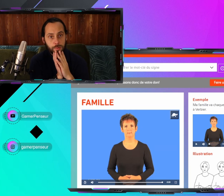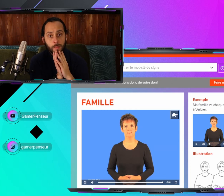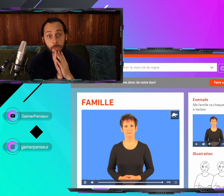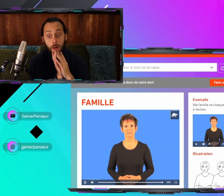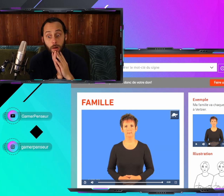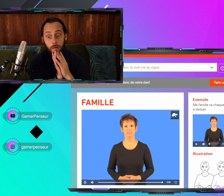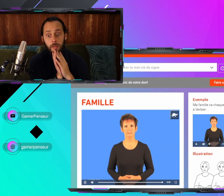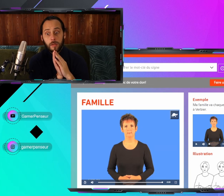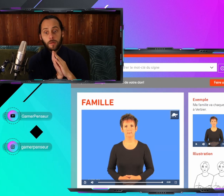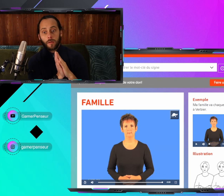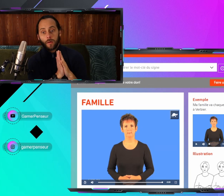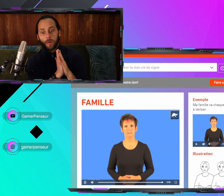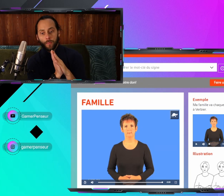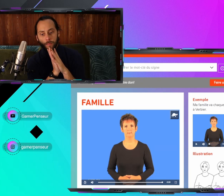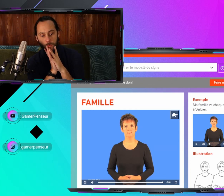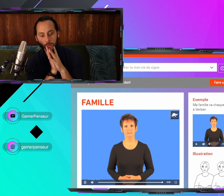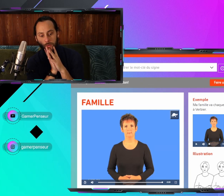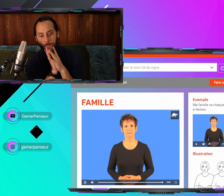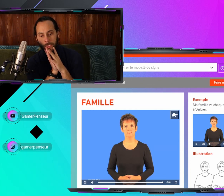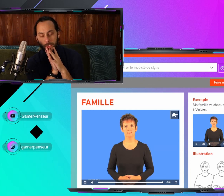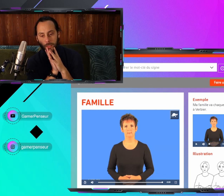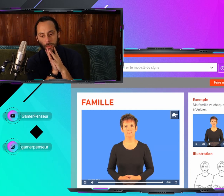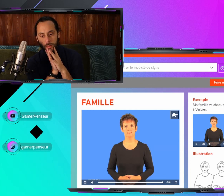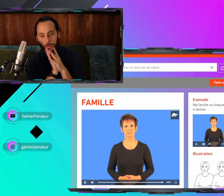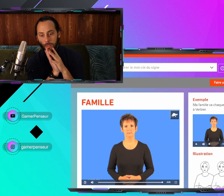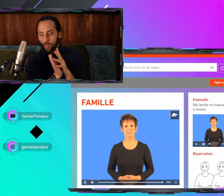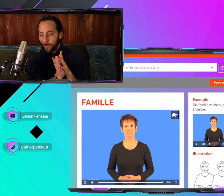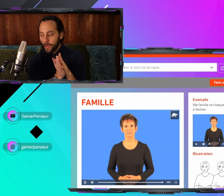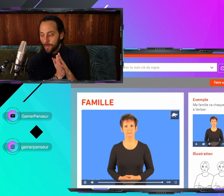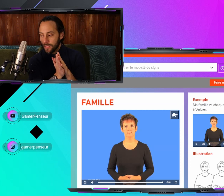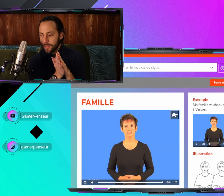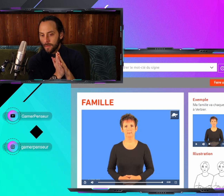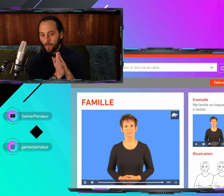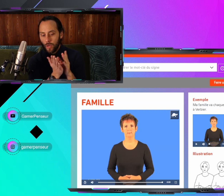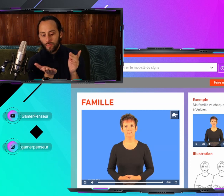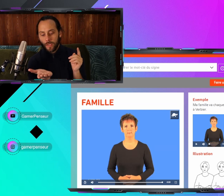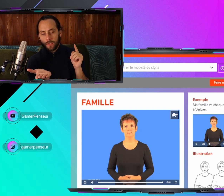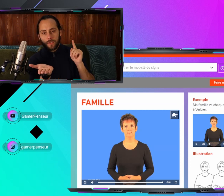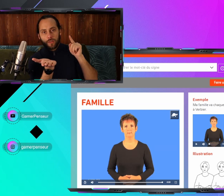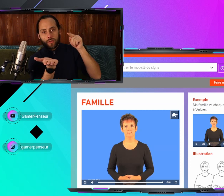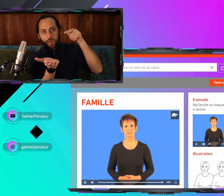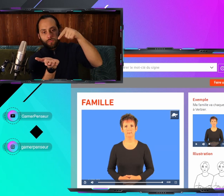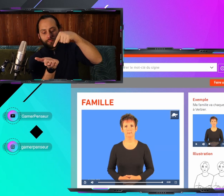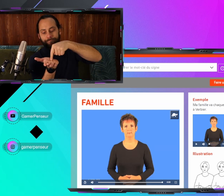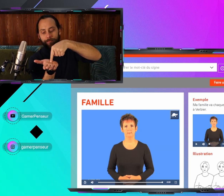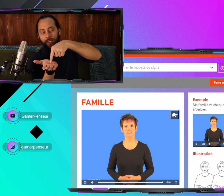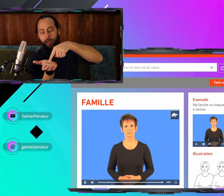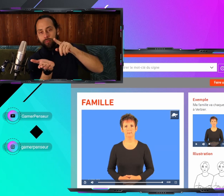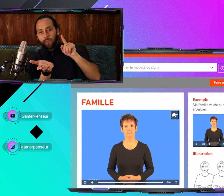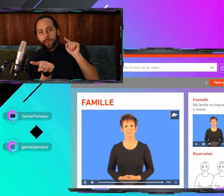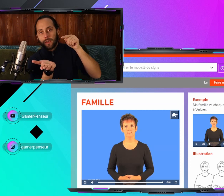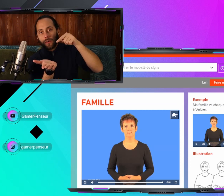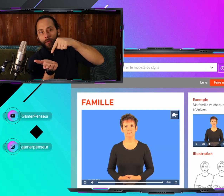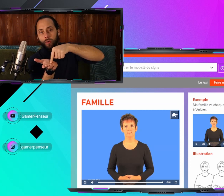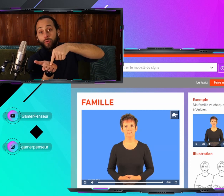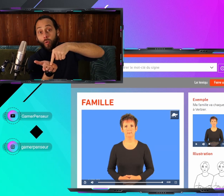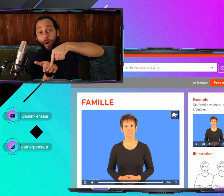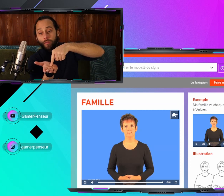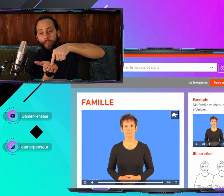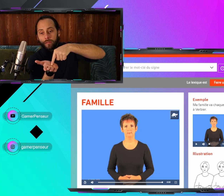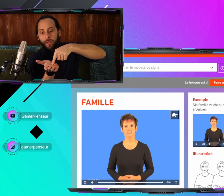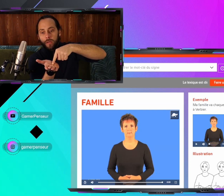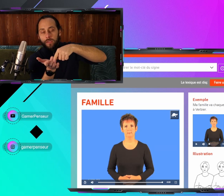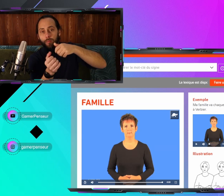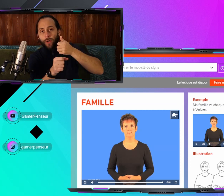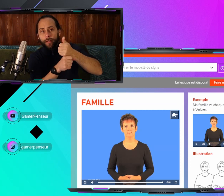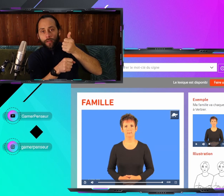ça me semble bien. Hein. Je sais pas si, peut-être pour Verbier, s'ils vont rajouter un signe, genre ça, pour montrer l'endroit, en